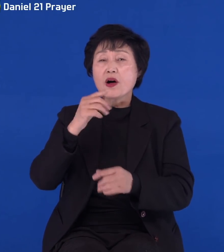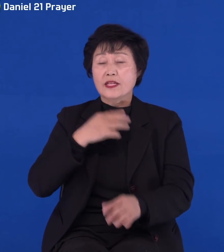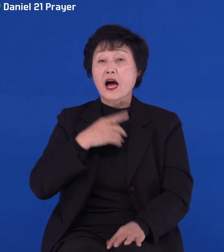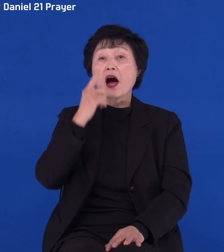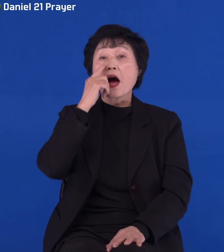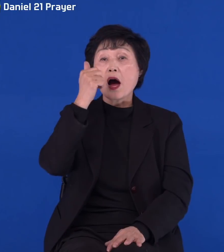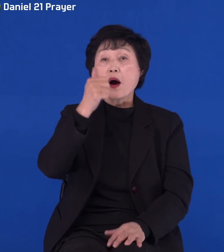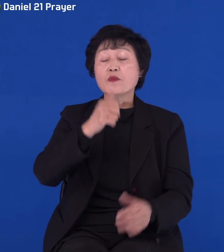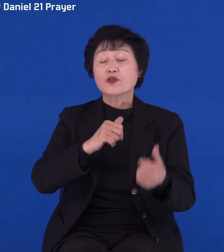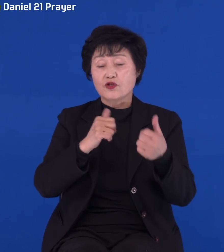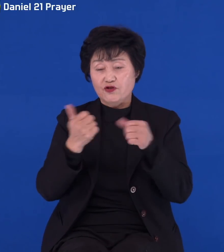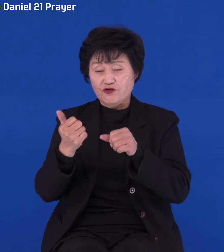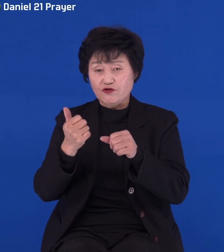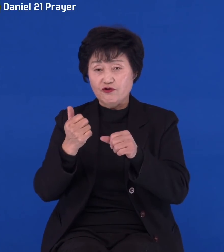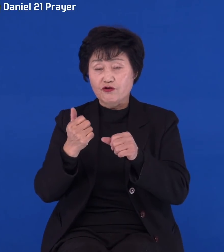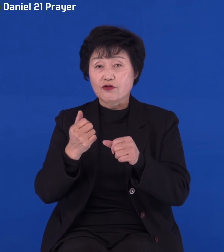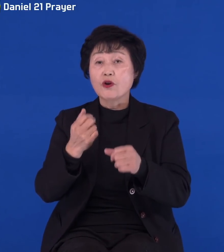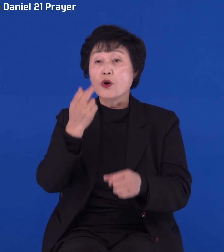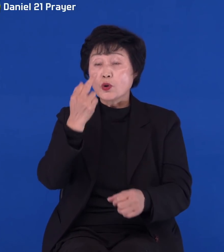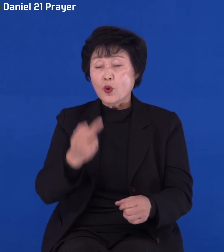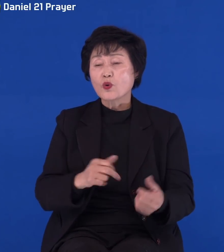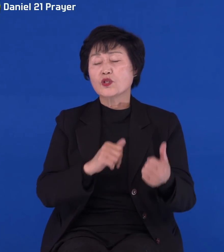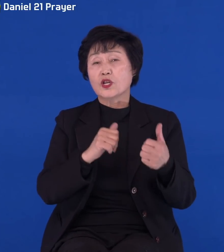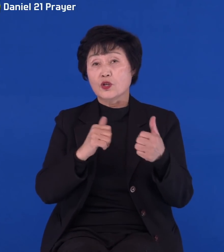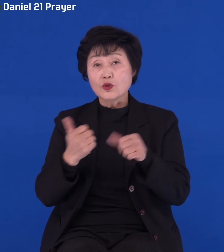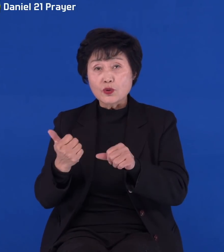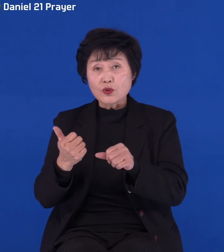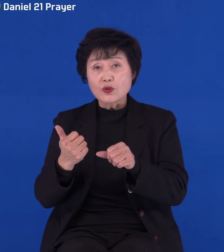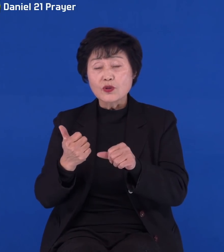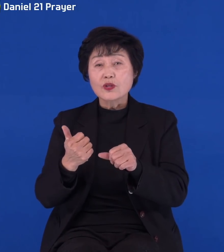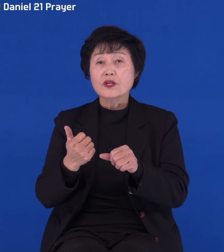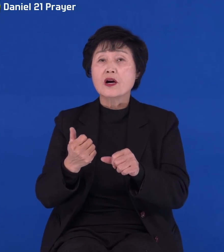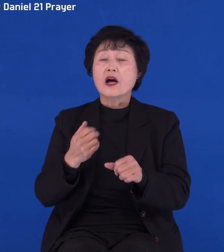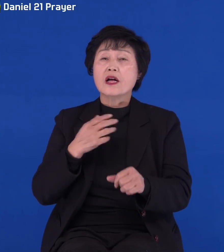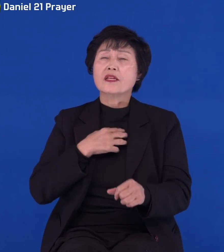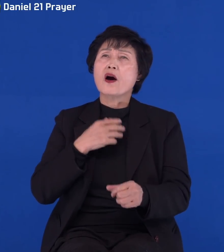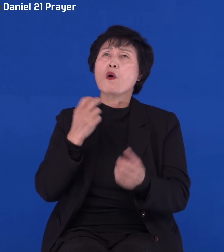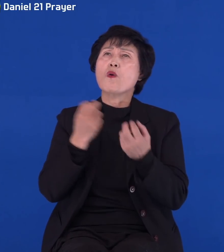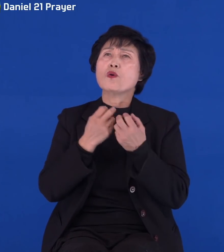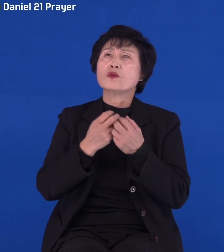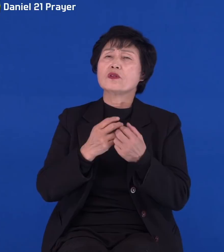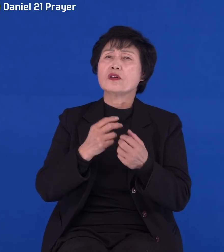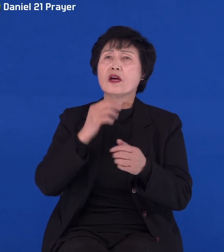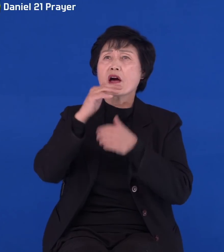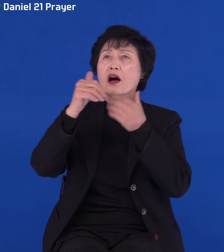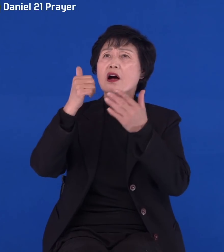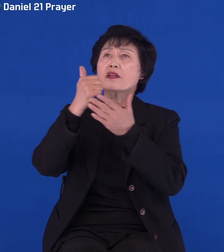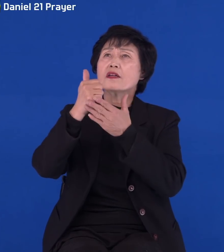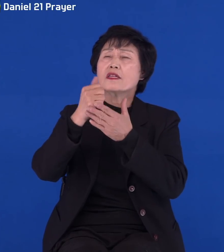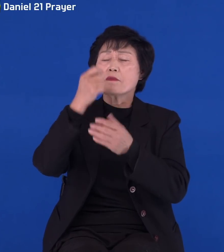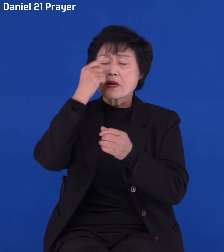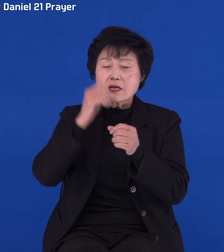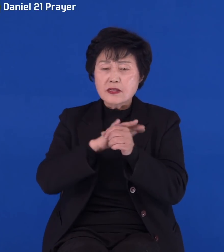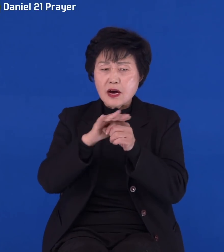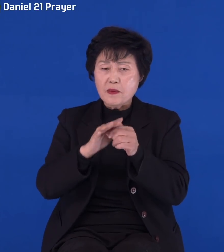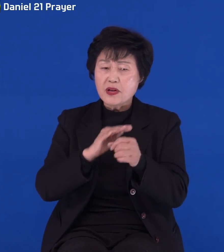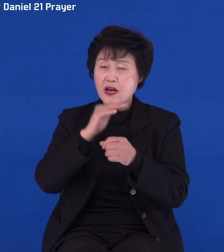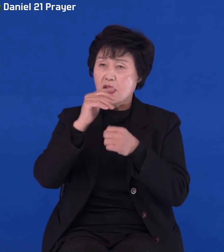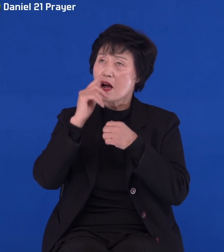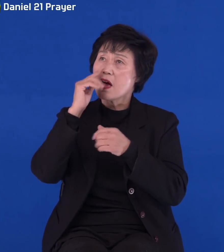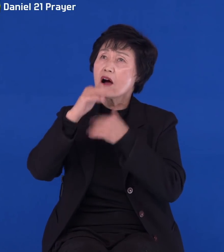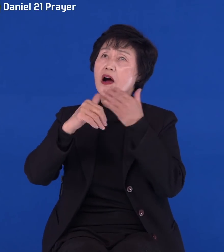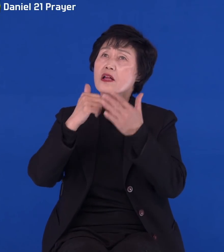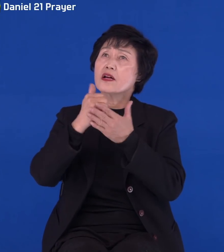되어 있으면서 제 동생을 잃었음에도 불구하고 내가 어떻게 우리 하나님을 긍휼의 하나님, 자비의 하나님을 선포할 수 있을까? 그 이야기를 나눠볼까